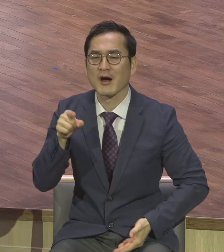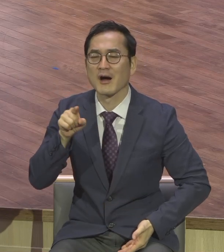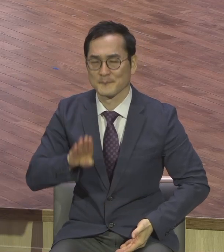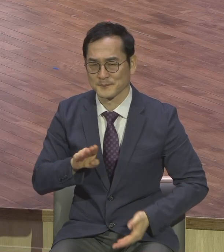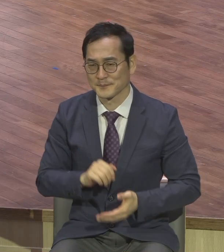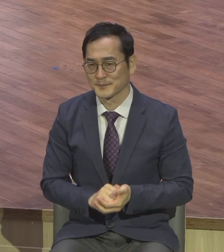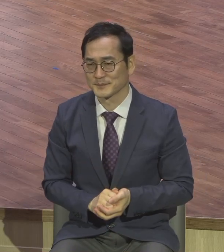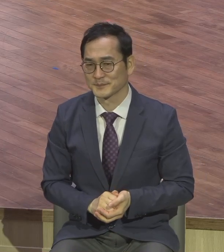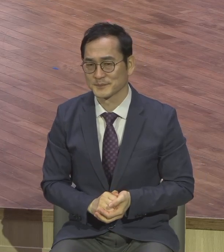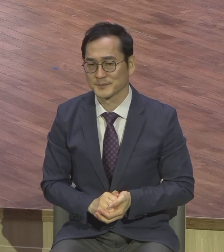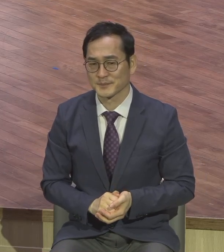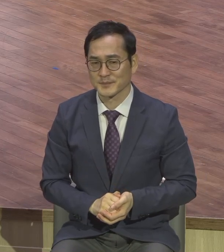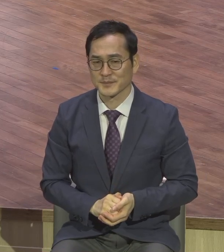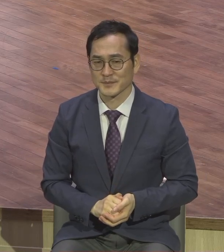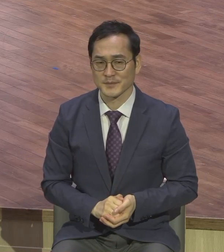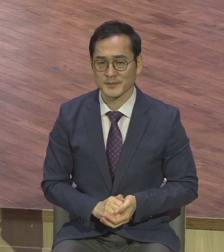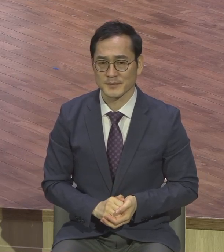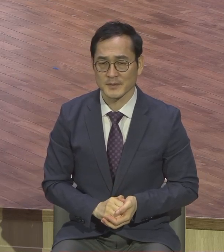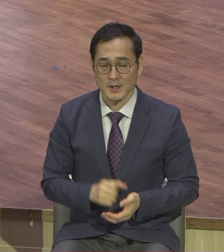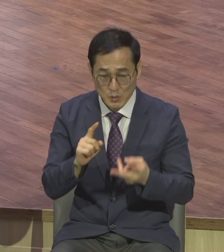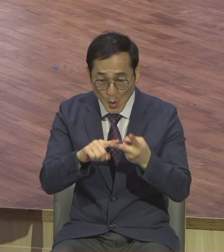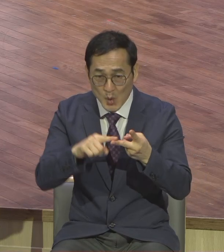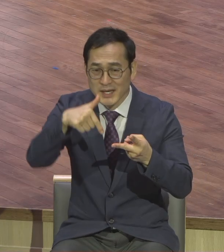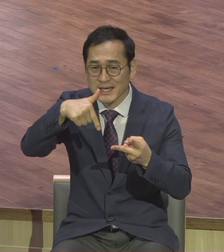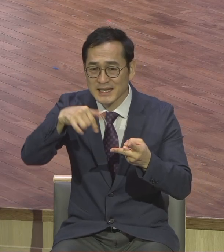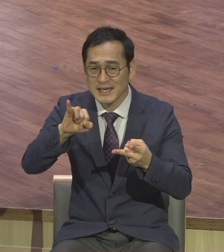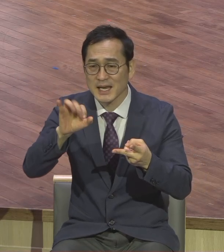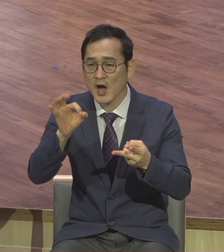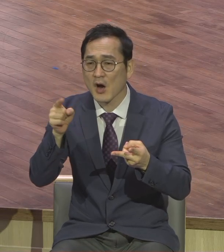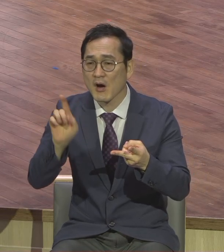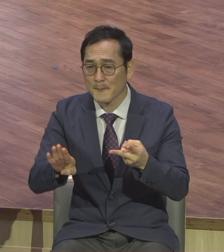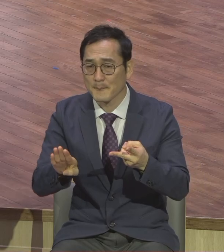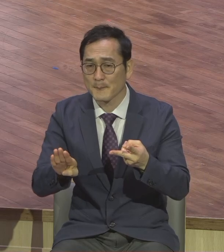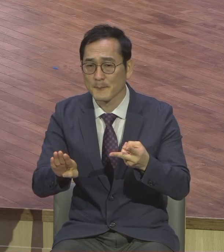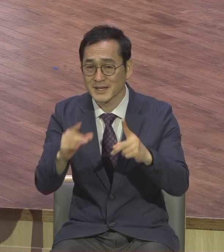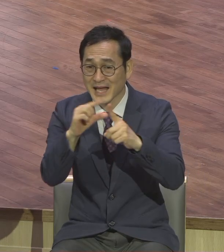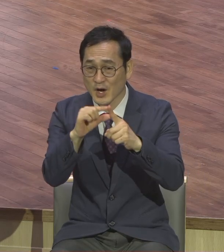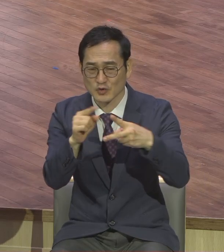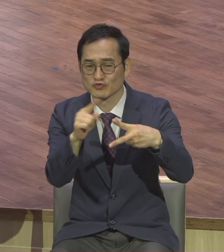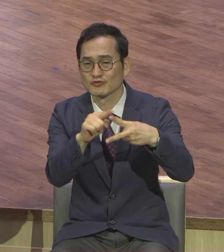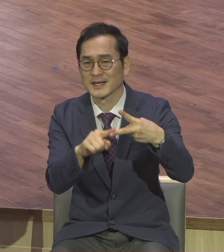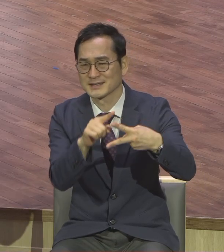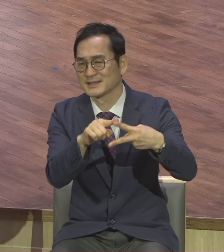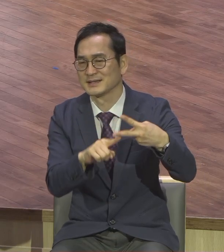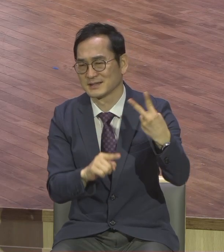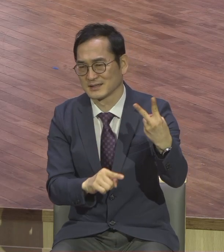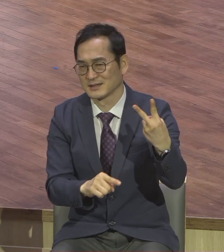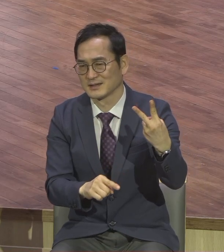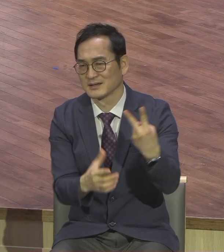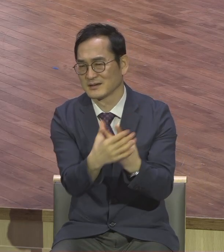유업이라는 표현 대신에 기업이라고 하는 그런 표현을 많이 썼습니다.